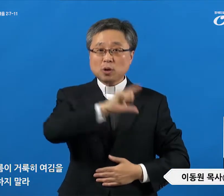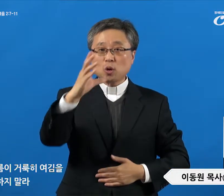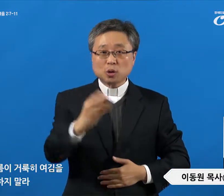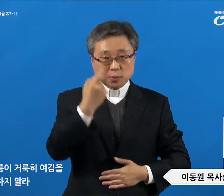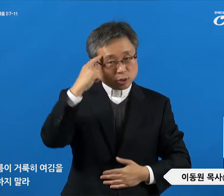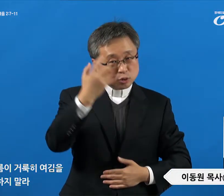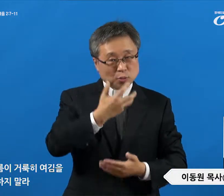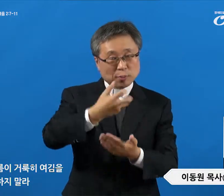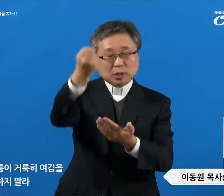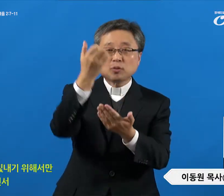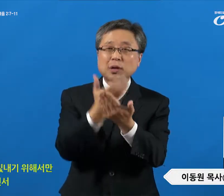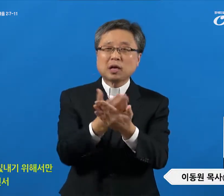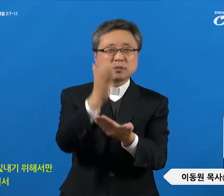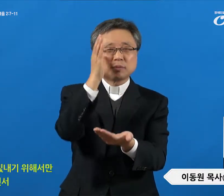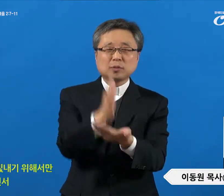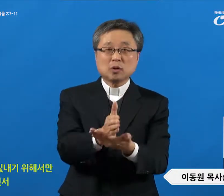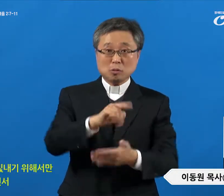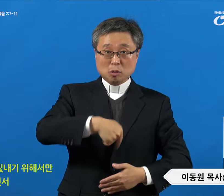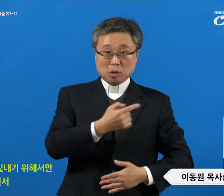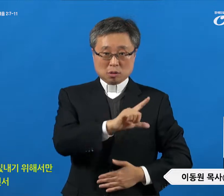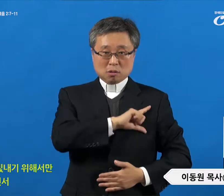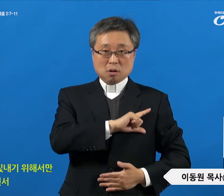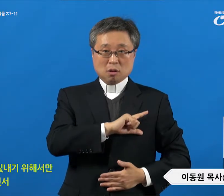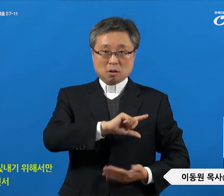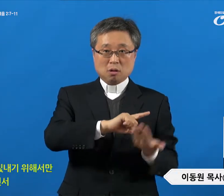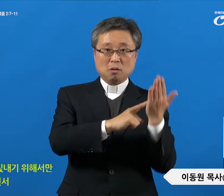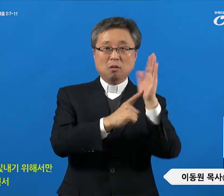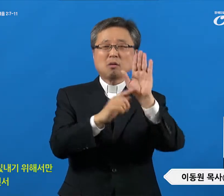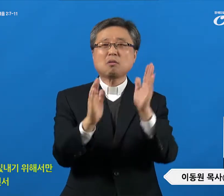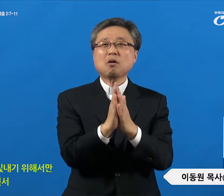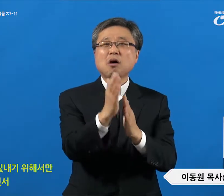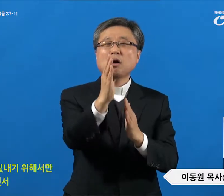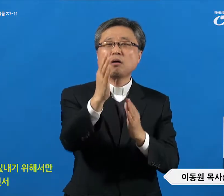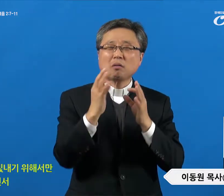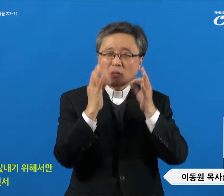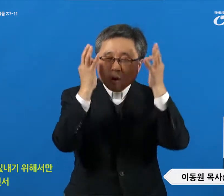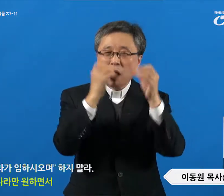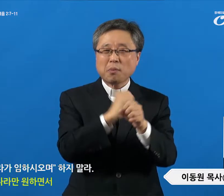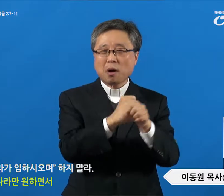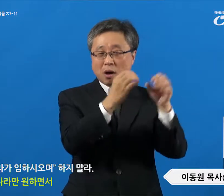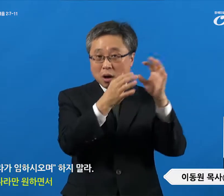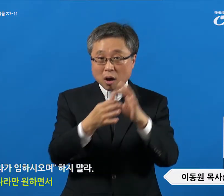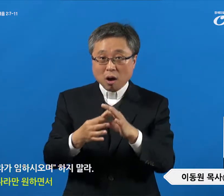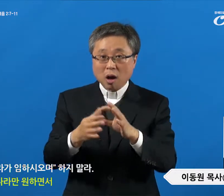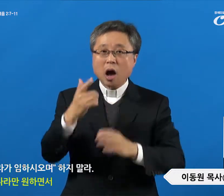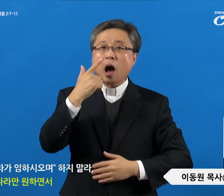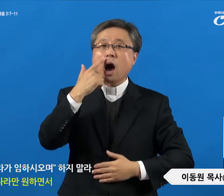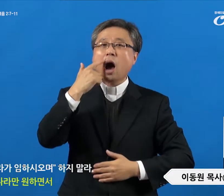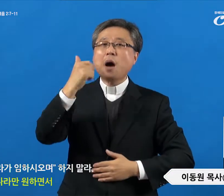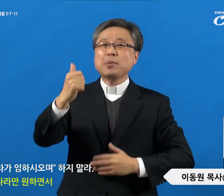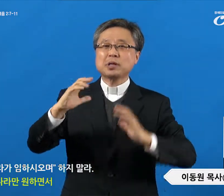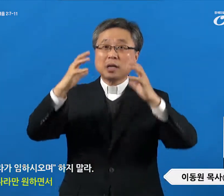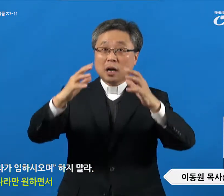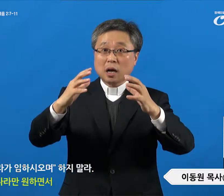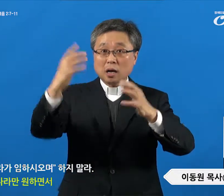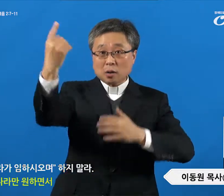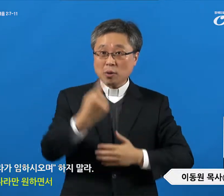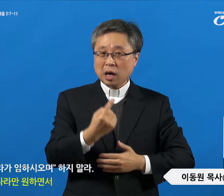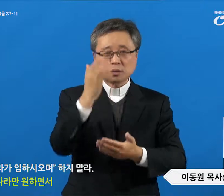하지 말라. 자기 이름을 빛내기 위해서만 안간 힘을 쓰면서 아버지의 나라가 임하시오며 하지 말라. 물질